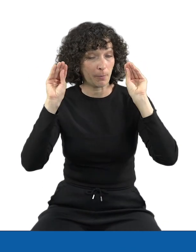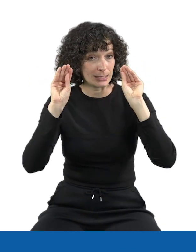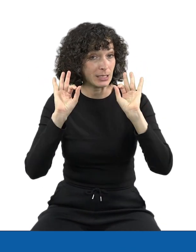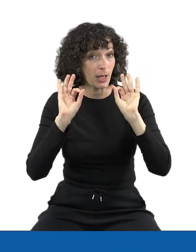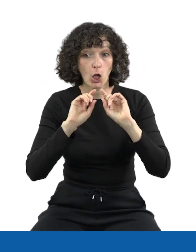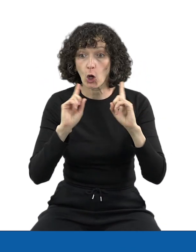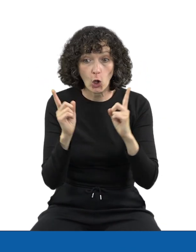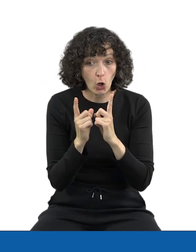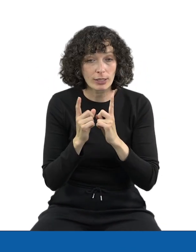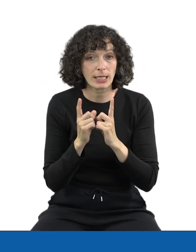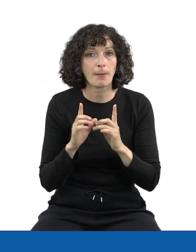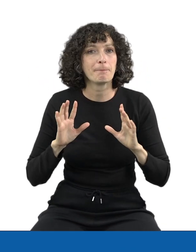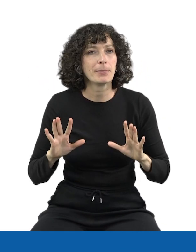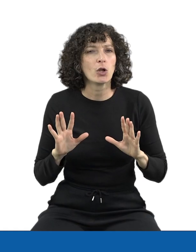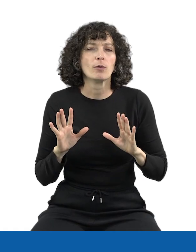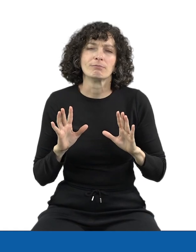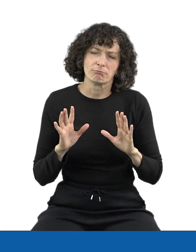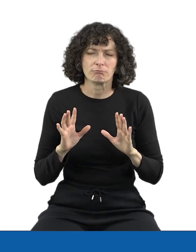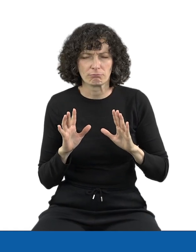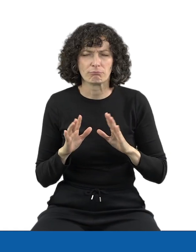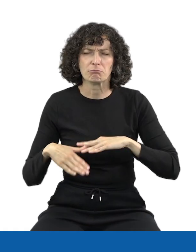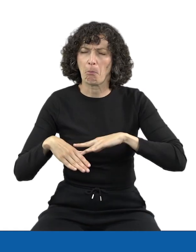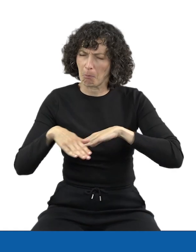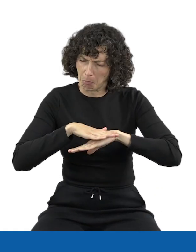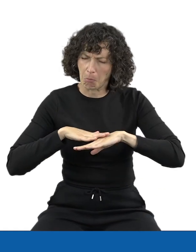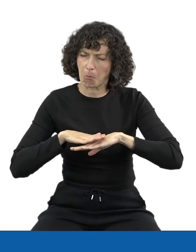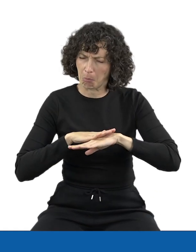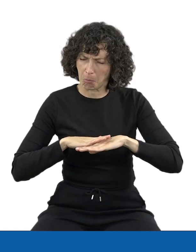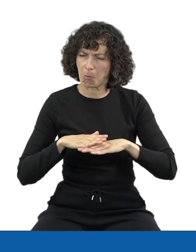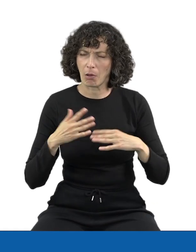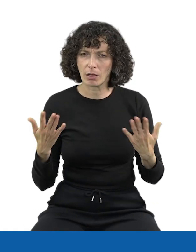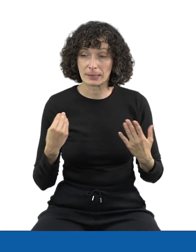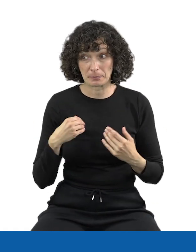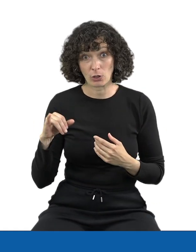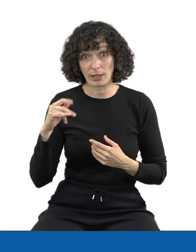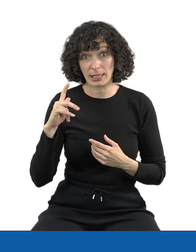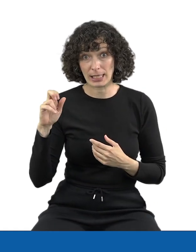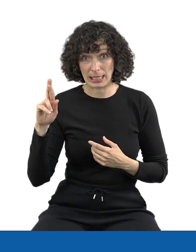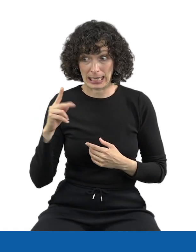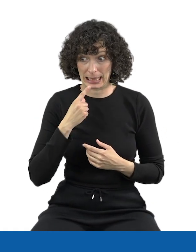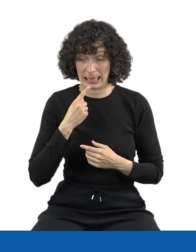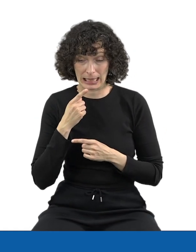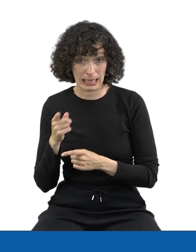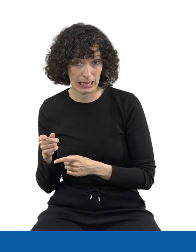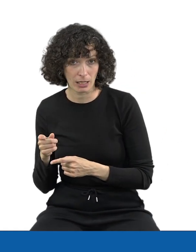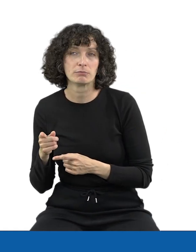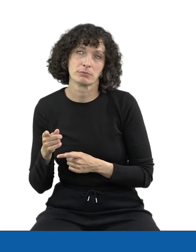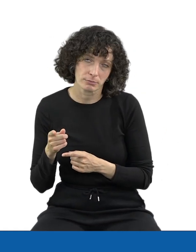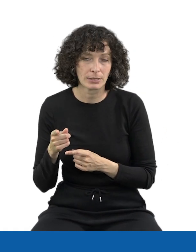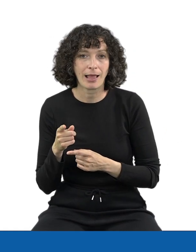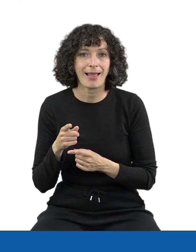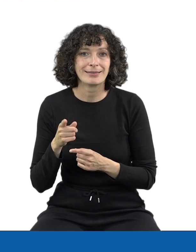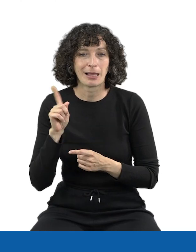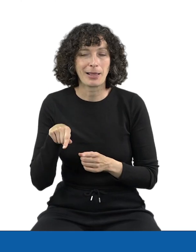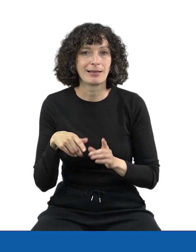formativa breve, pero básica, ¿no? Como comentaba Iker, yo creo que, a ver,